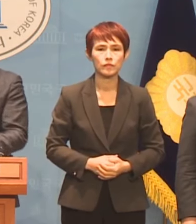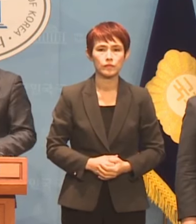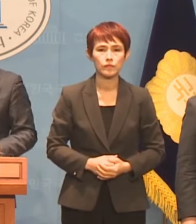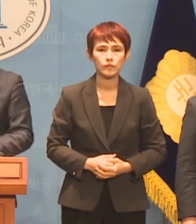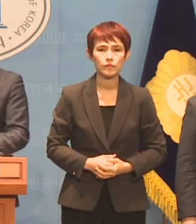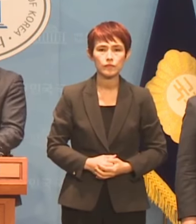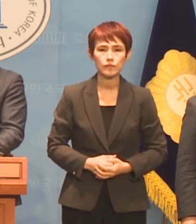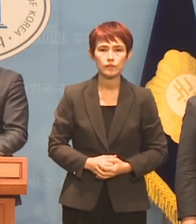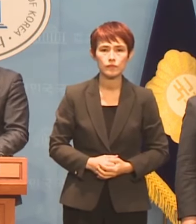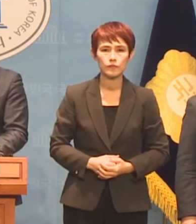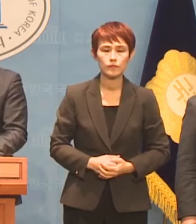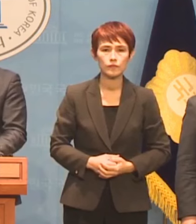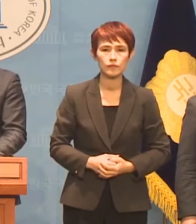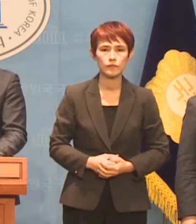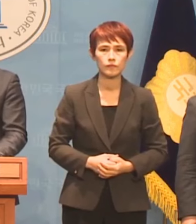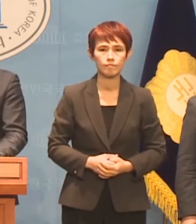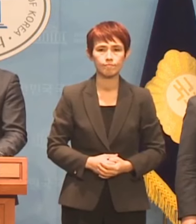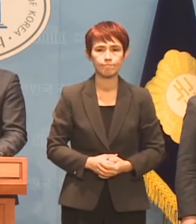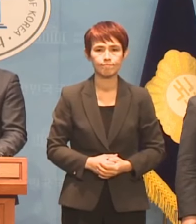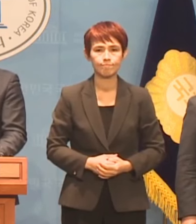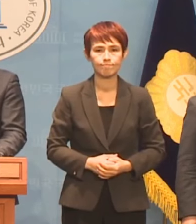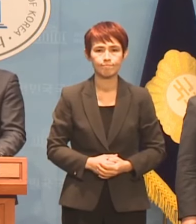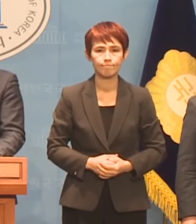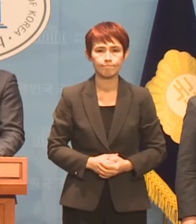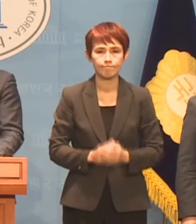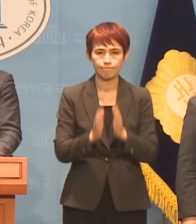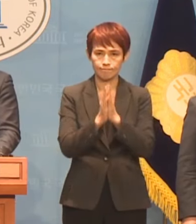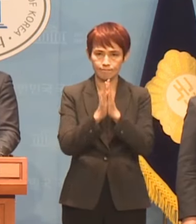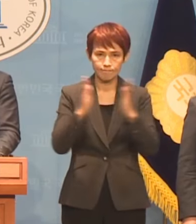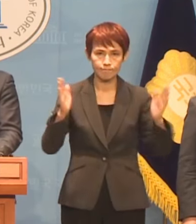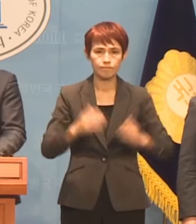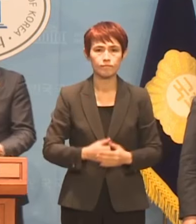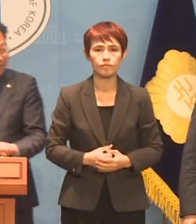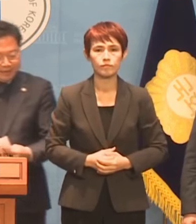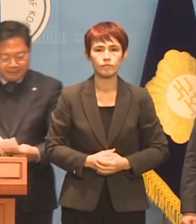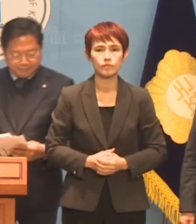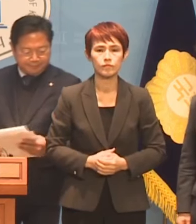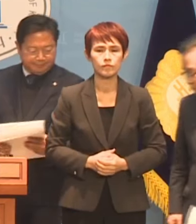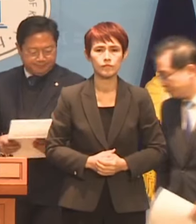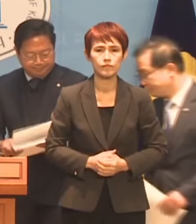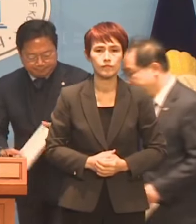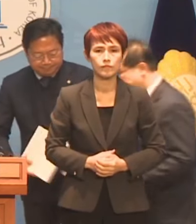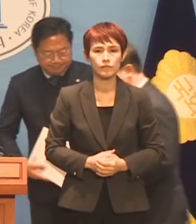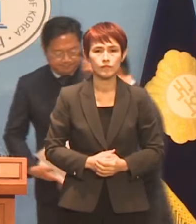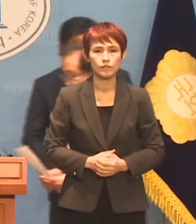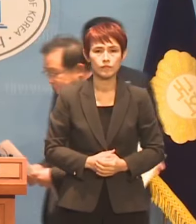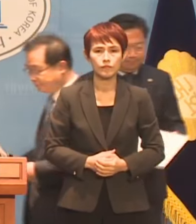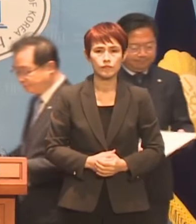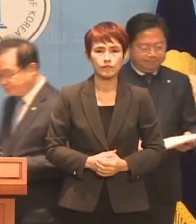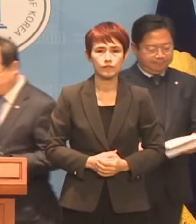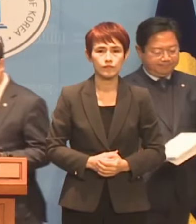예. 그러면 준비한 기자회견만 낭독하도록 하겠습니다.